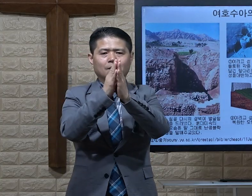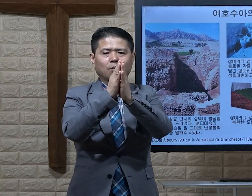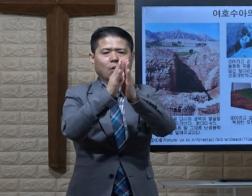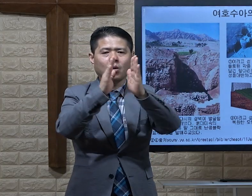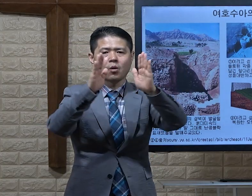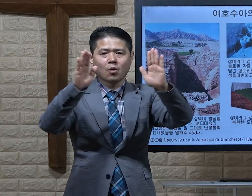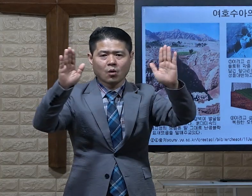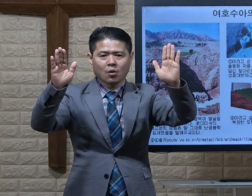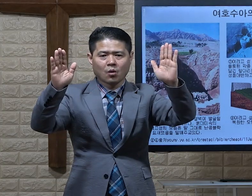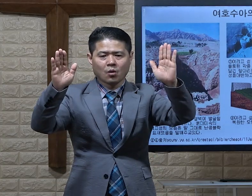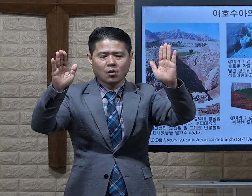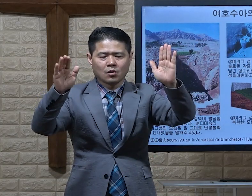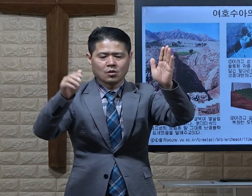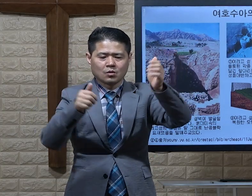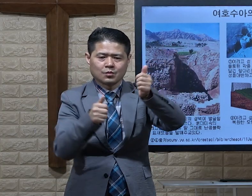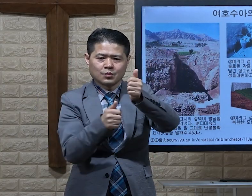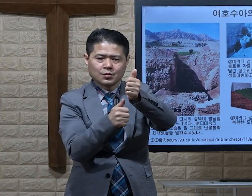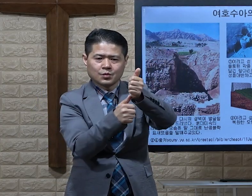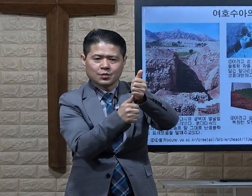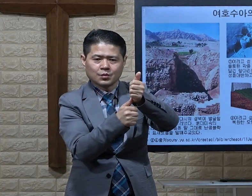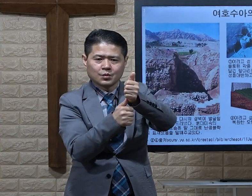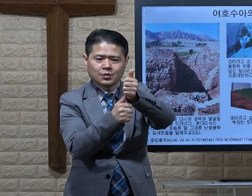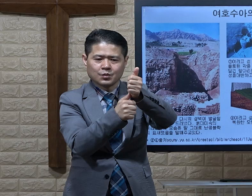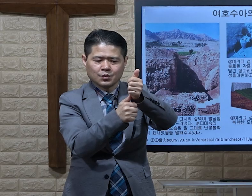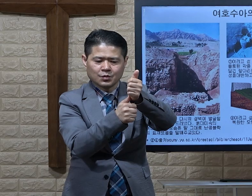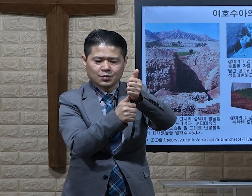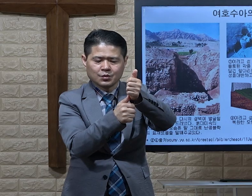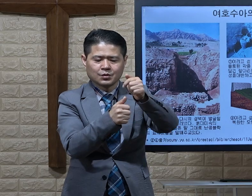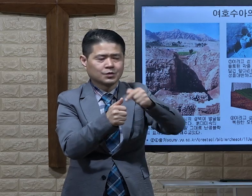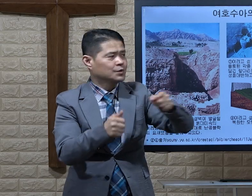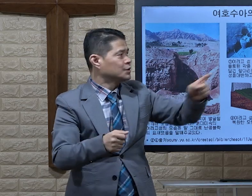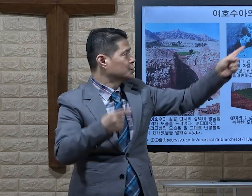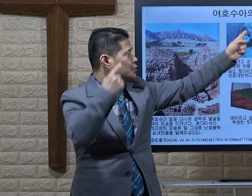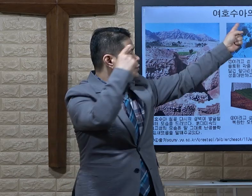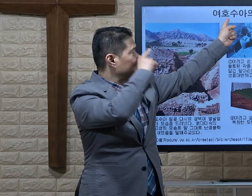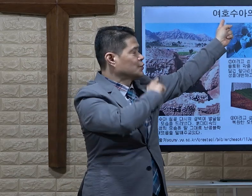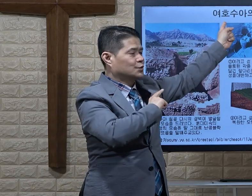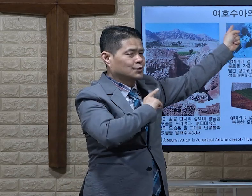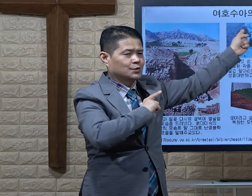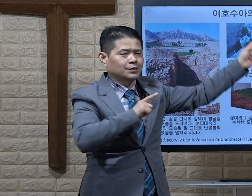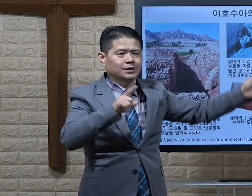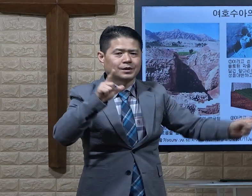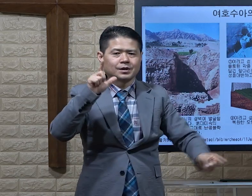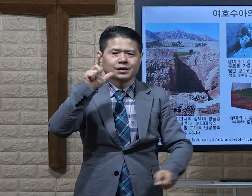구약시대에 여호수아, 이 모세에 따르는 여호수아가 있었는데